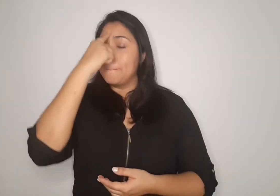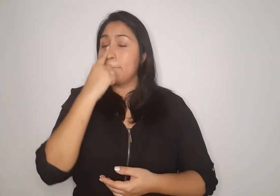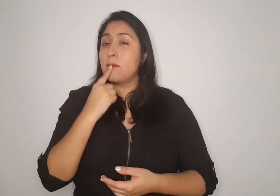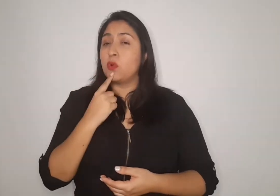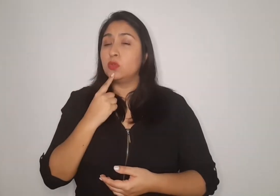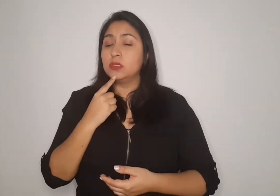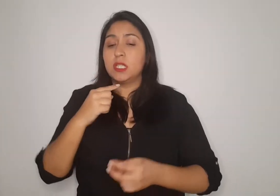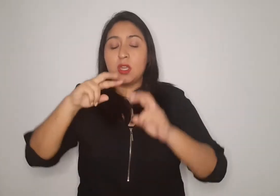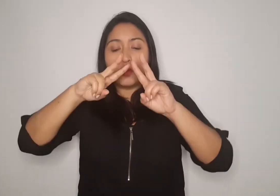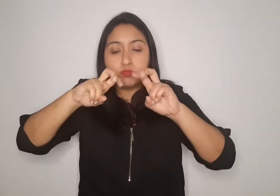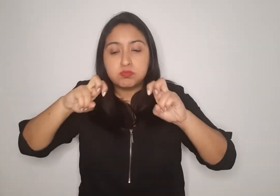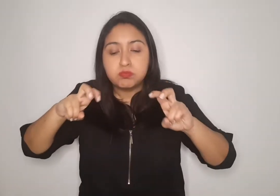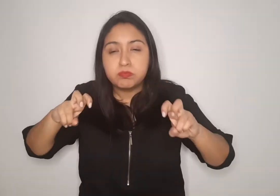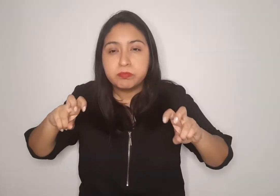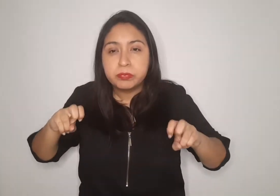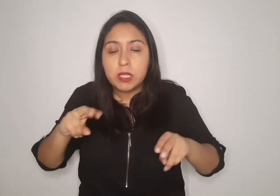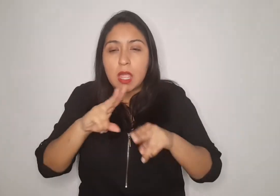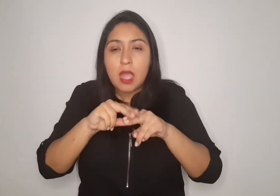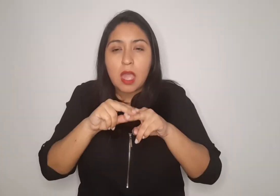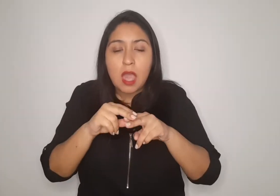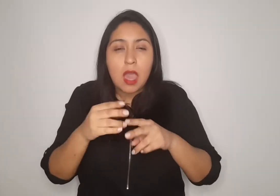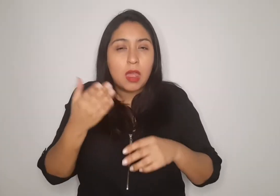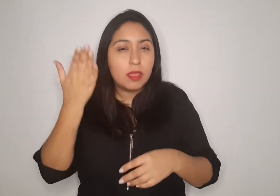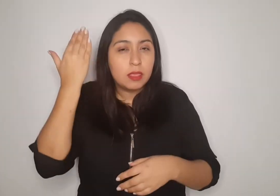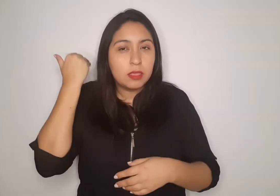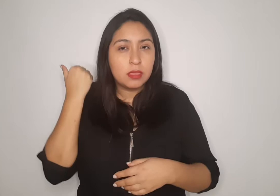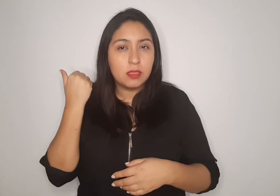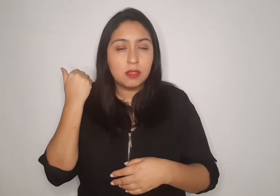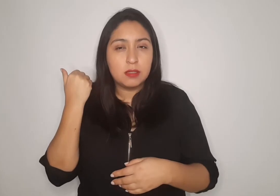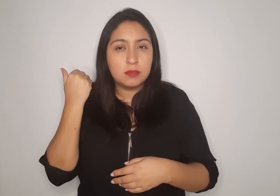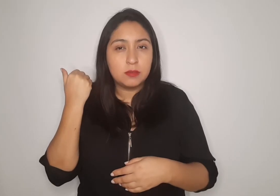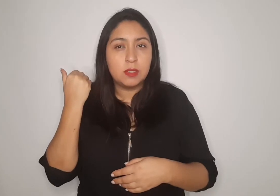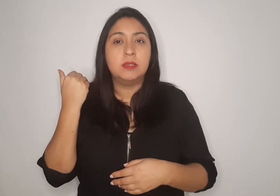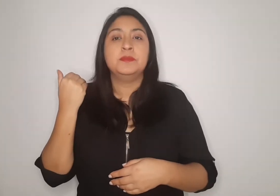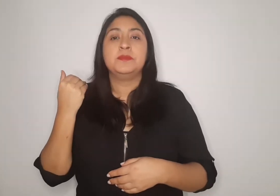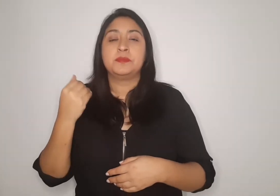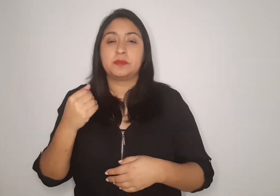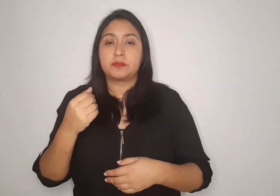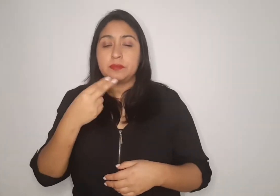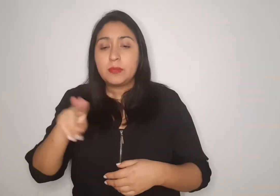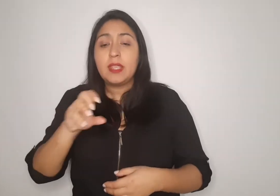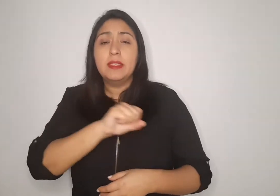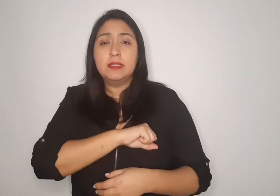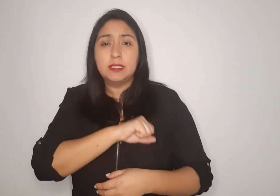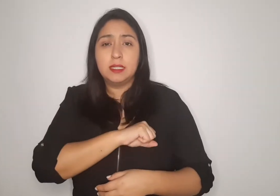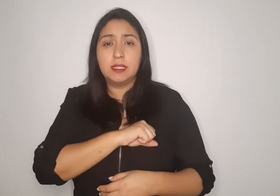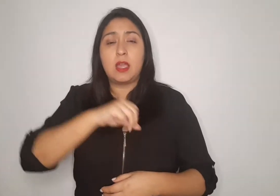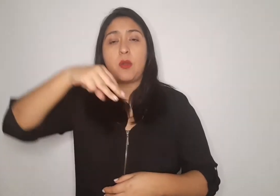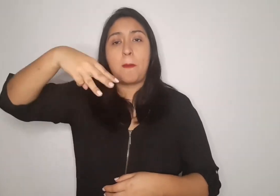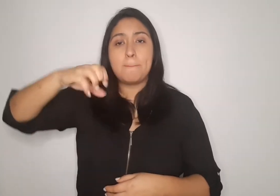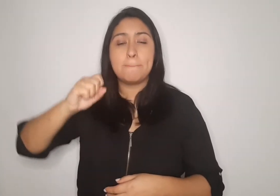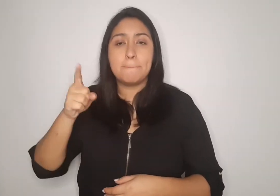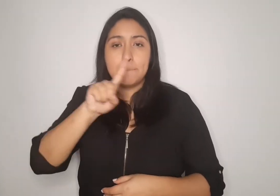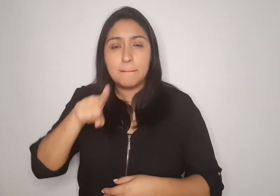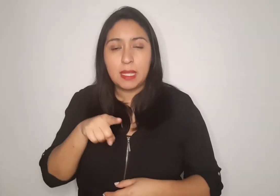de la Sociedad de Arte Precolombino Nacional, que se ubicaba en esta Plaza del Mulato. María